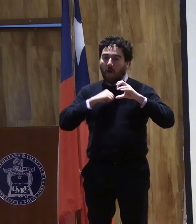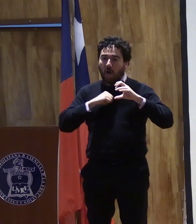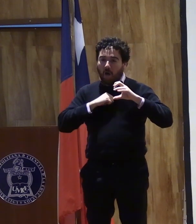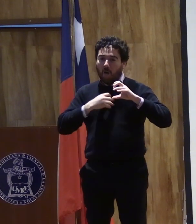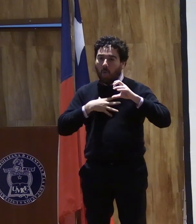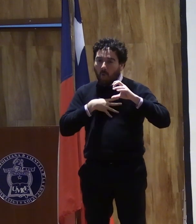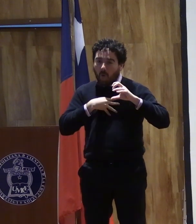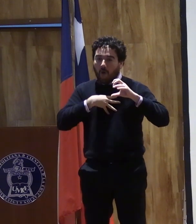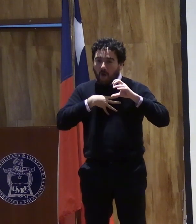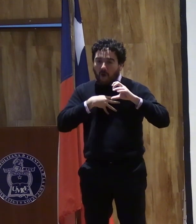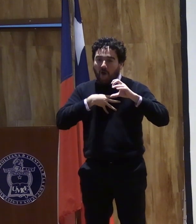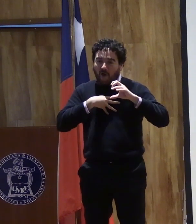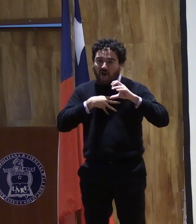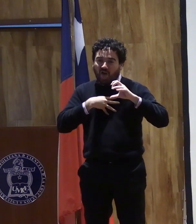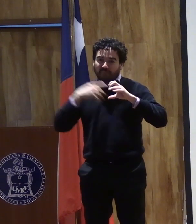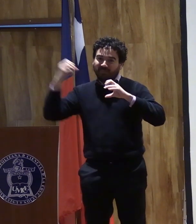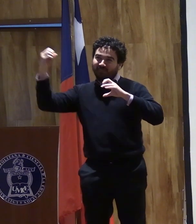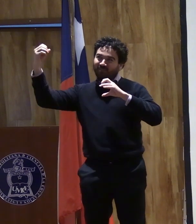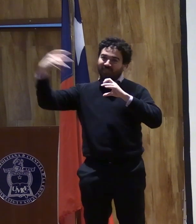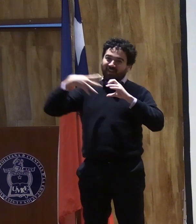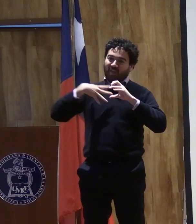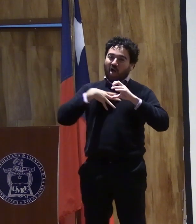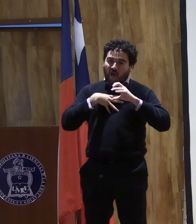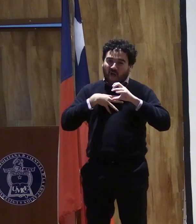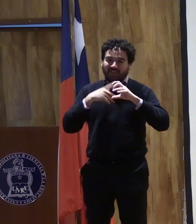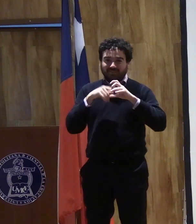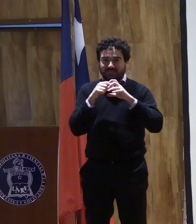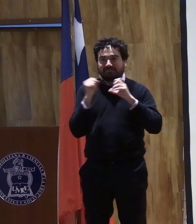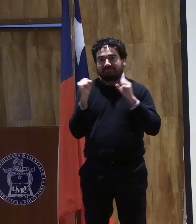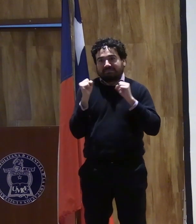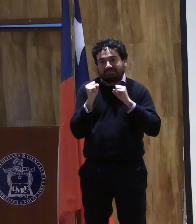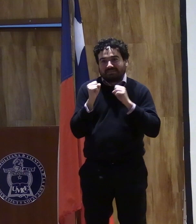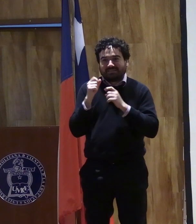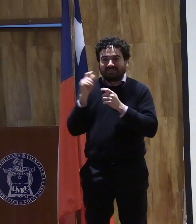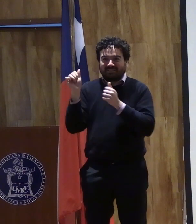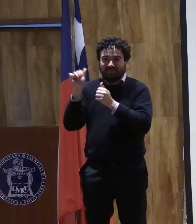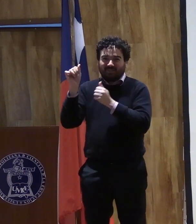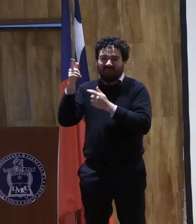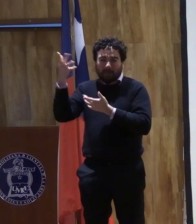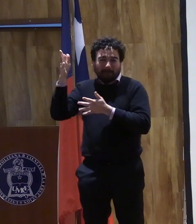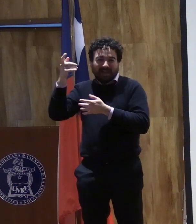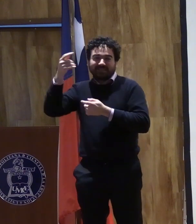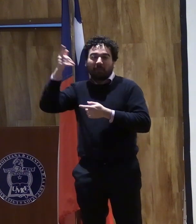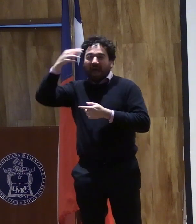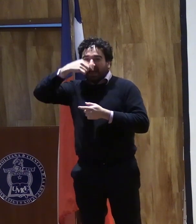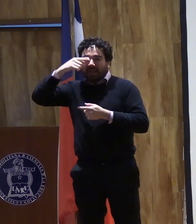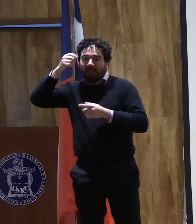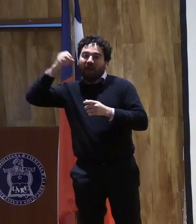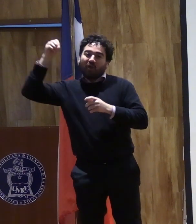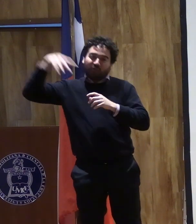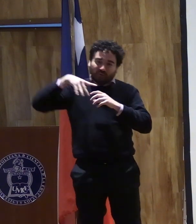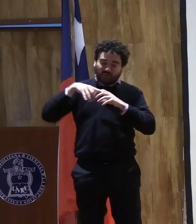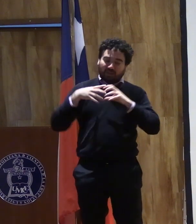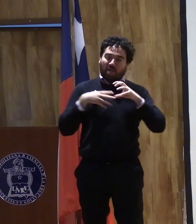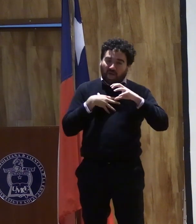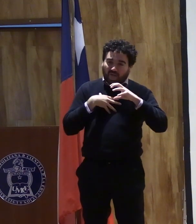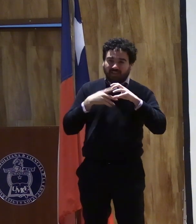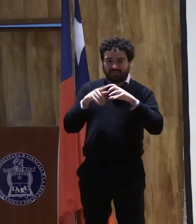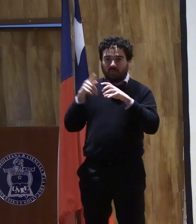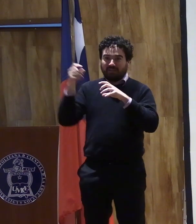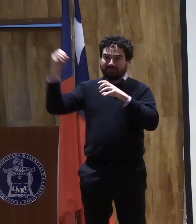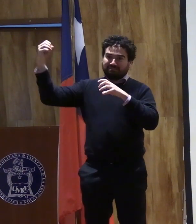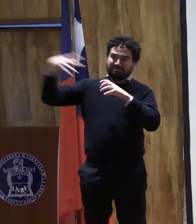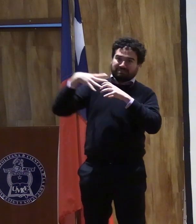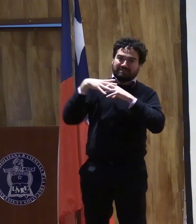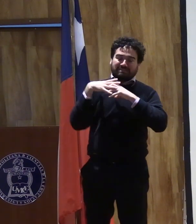Tierra está muy sensible. Claro, aquí a la Tierra nos llegan, bueno, la constante solar que